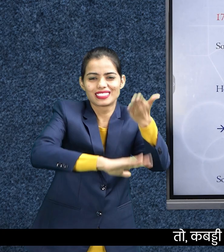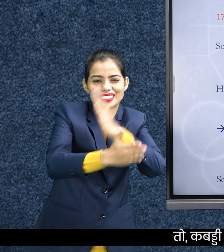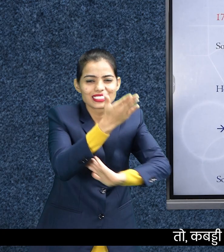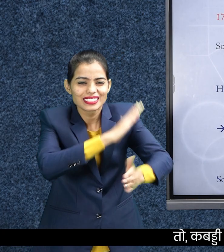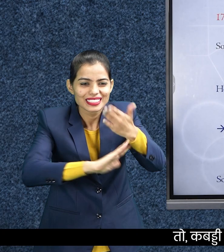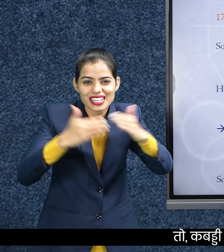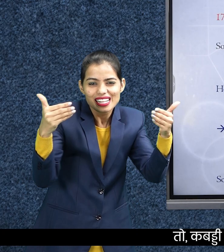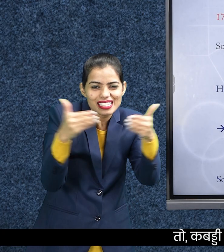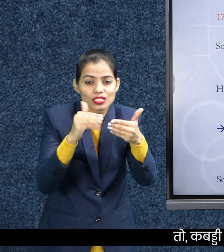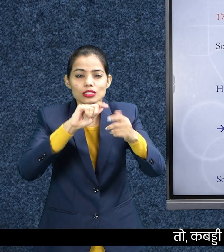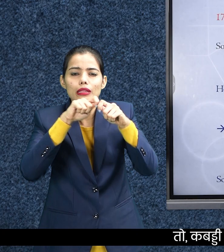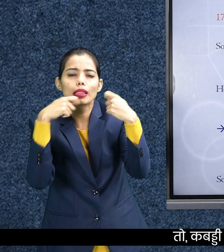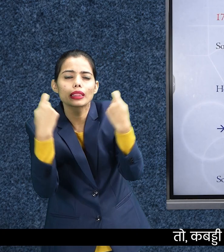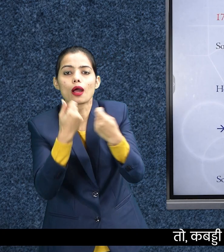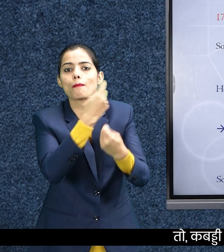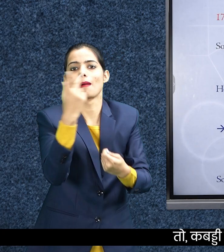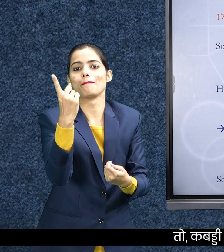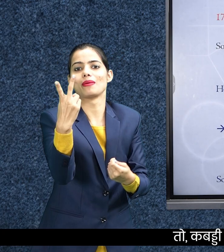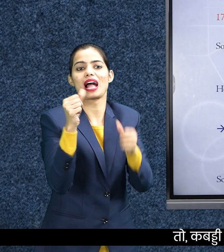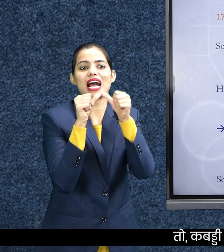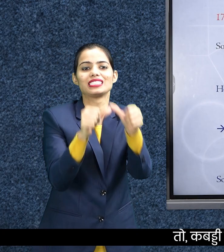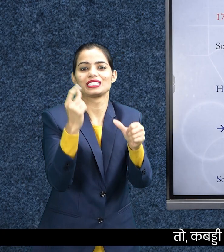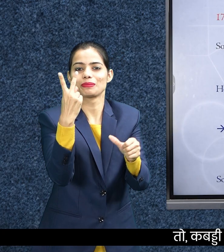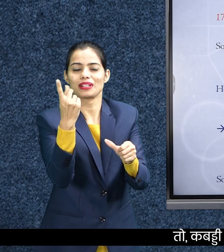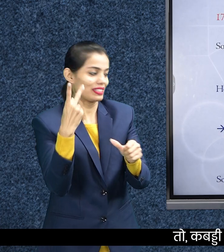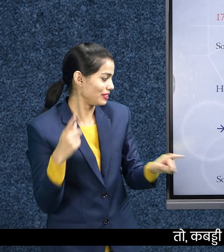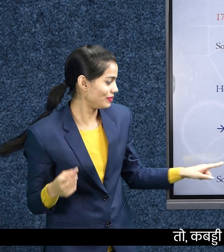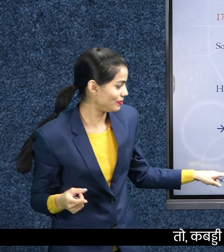तो कबड्डी टीम द्वारा बनाए गए औसत अंक 12 है।